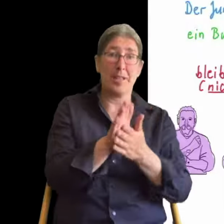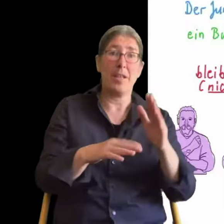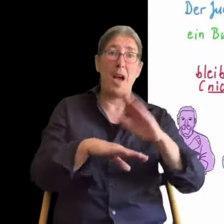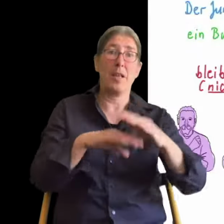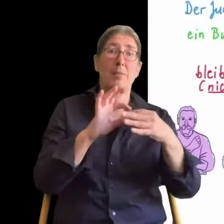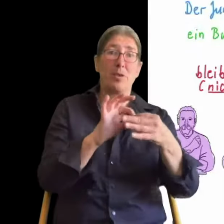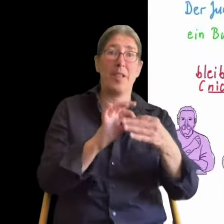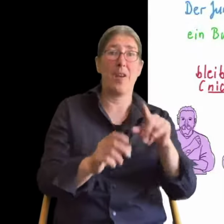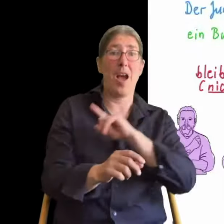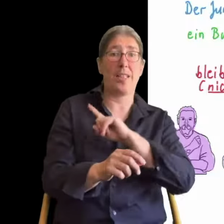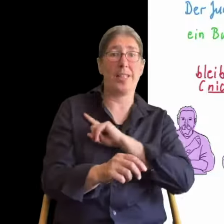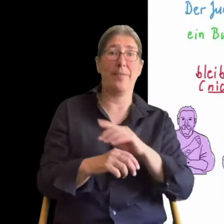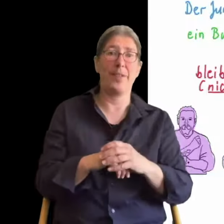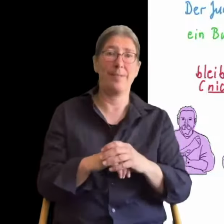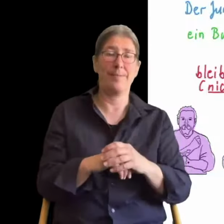aus.